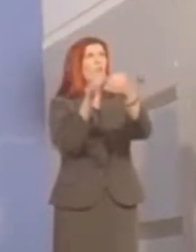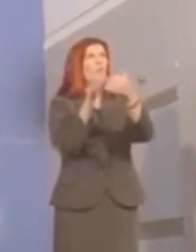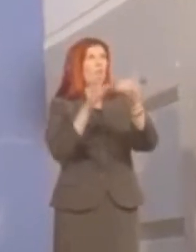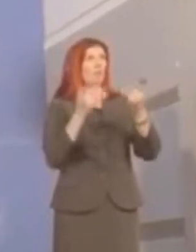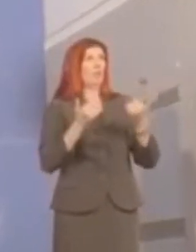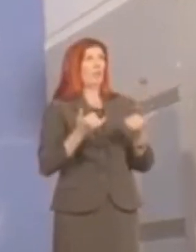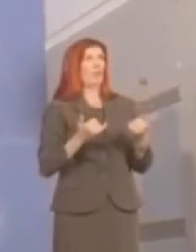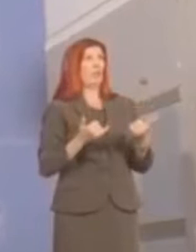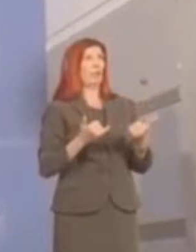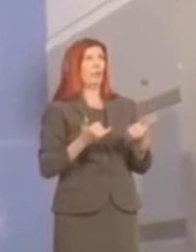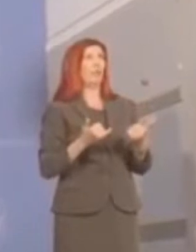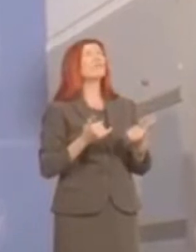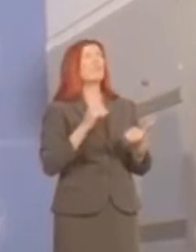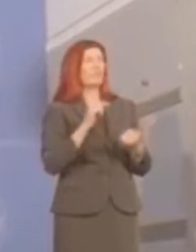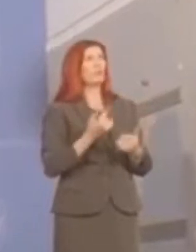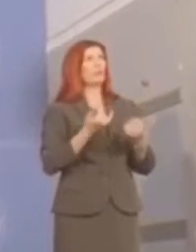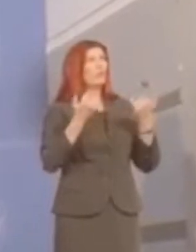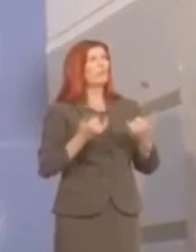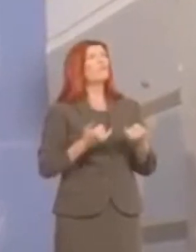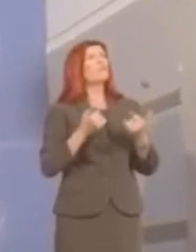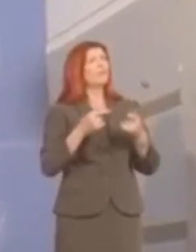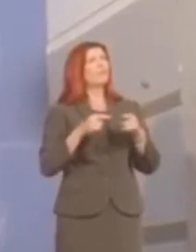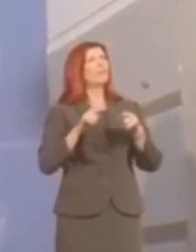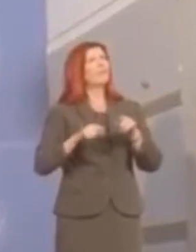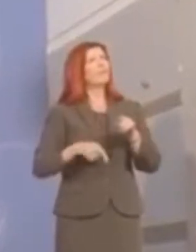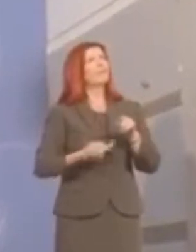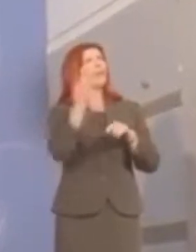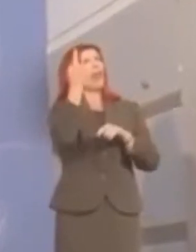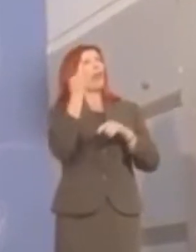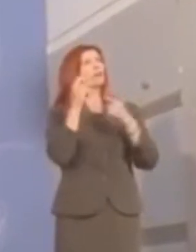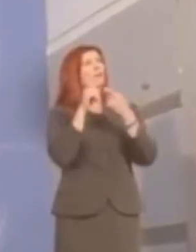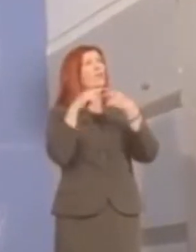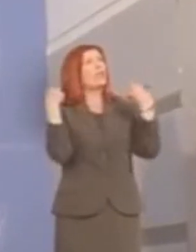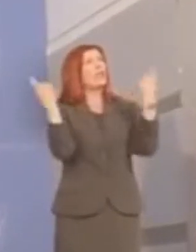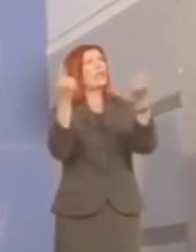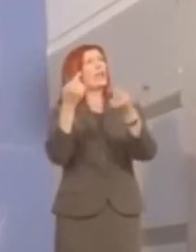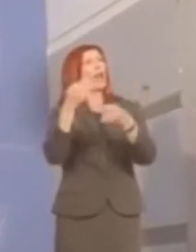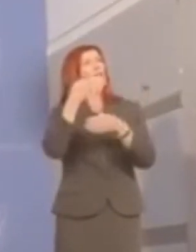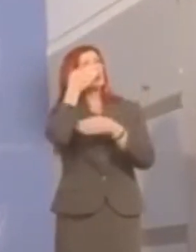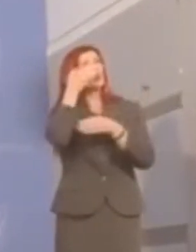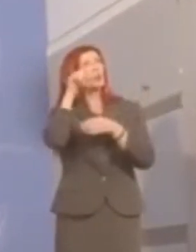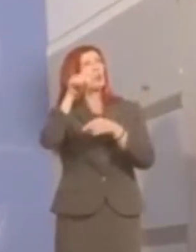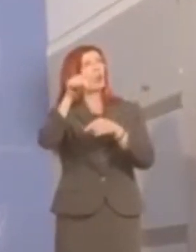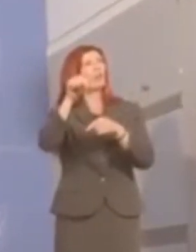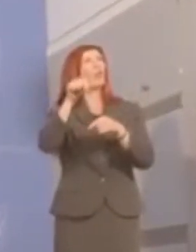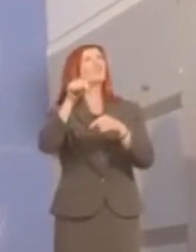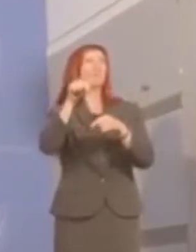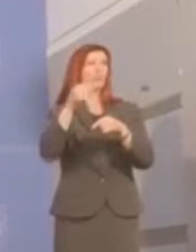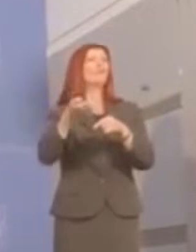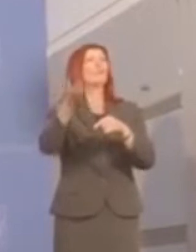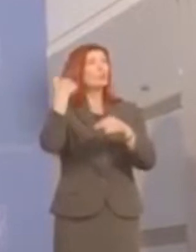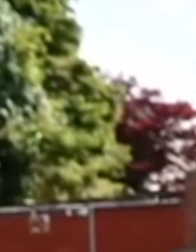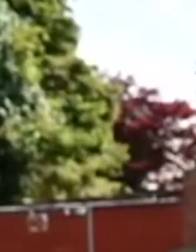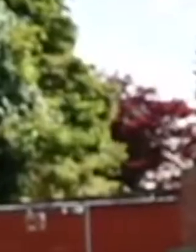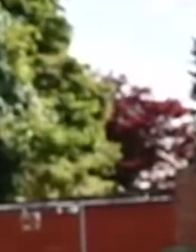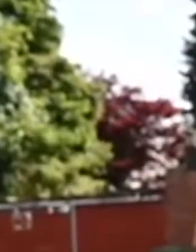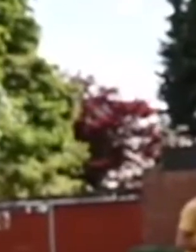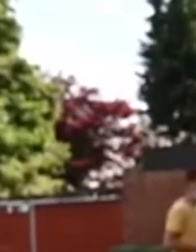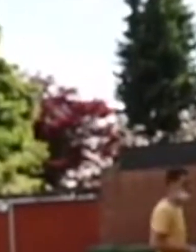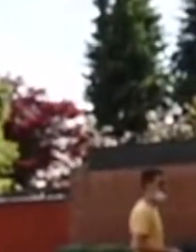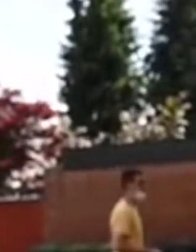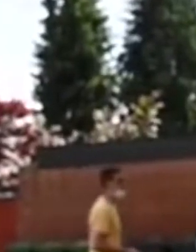einen ganzen Kreis zurückführen auf die Maßnahmen, die vor wenigen Wochen gegolten haben.